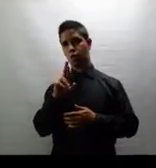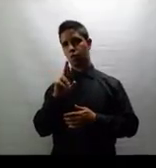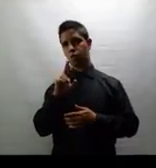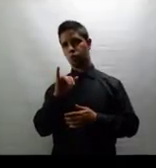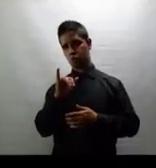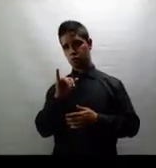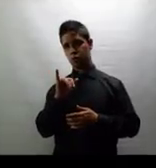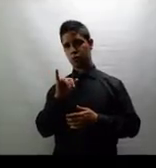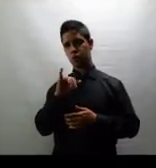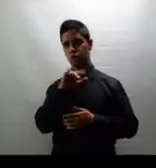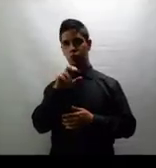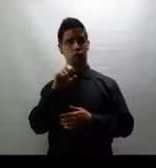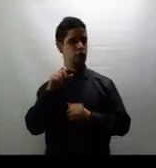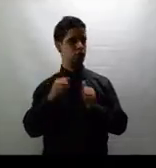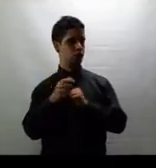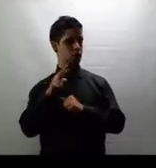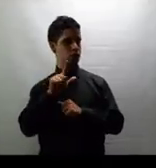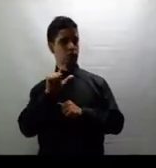lago